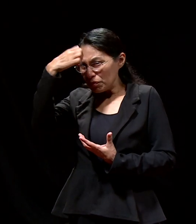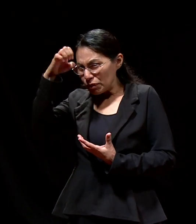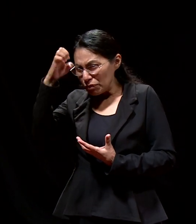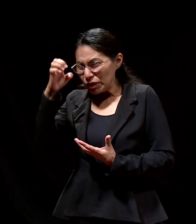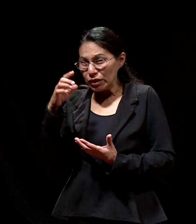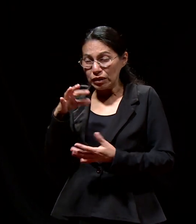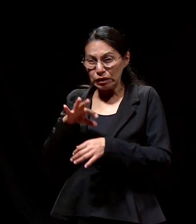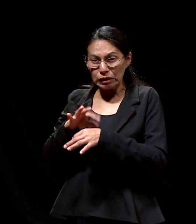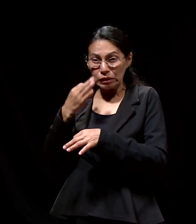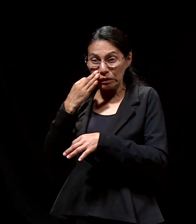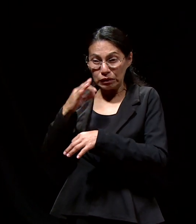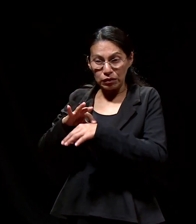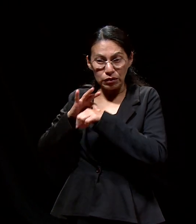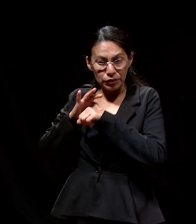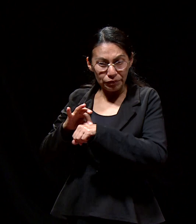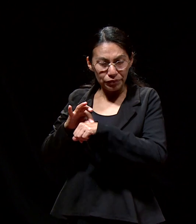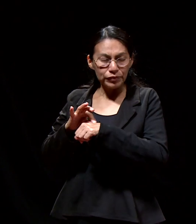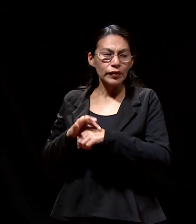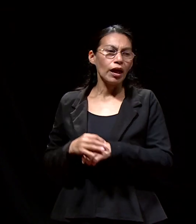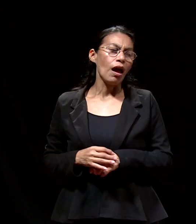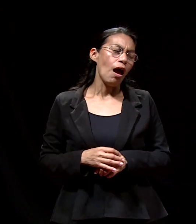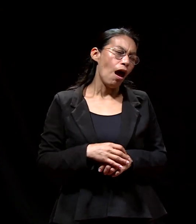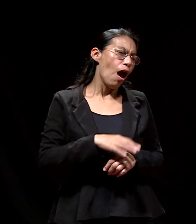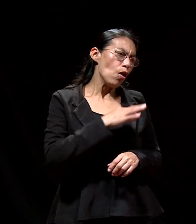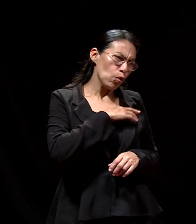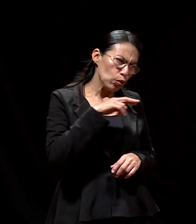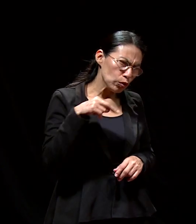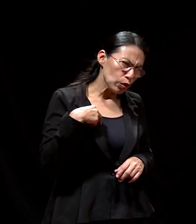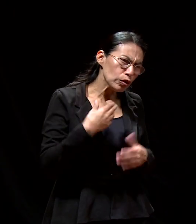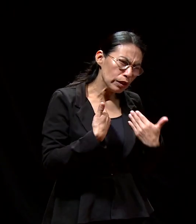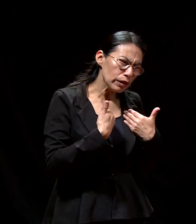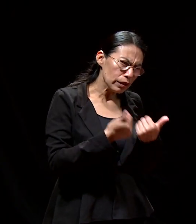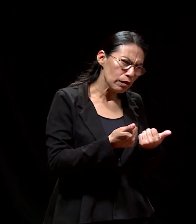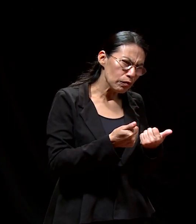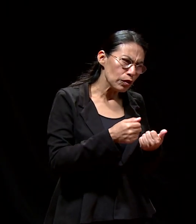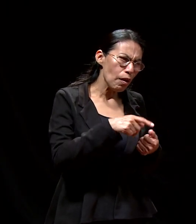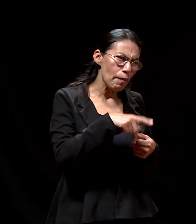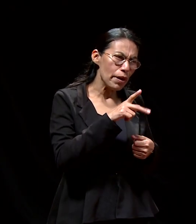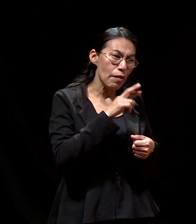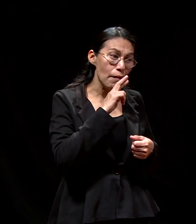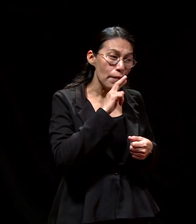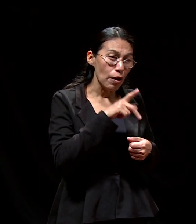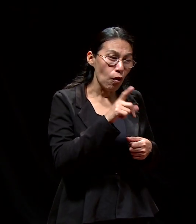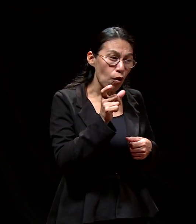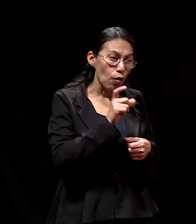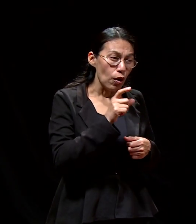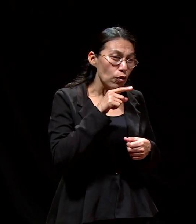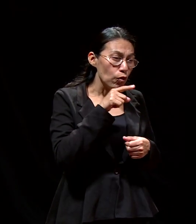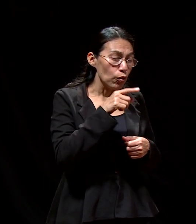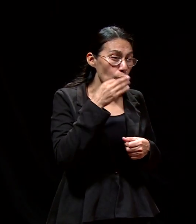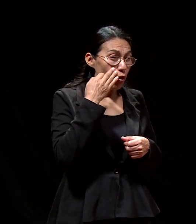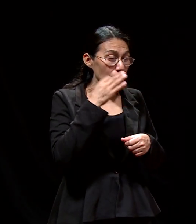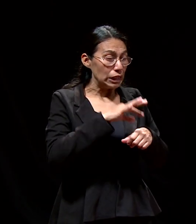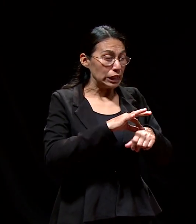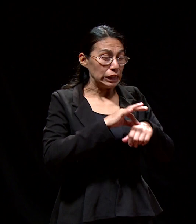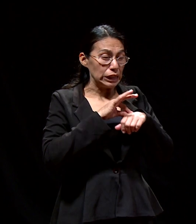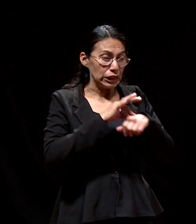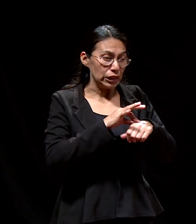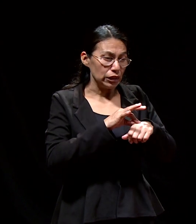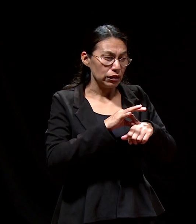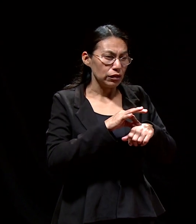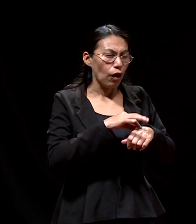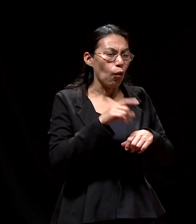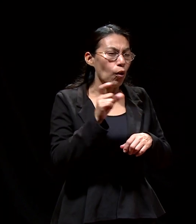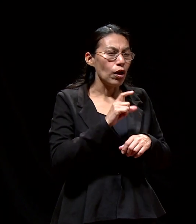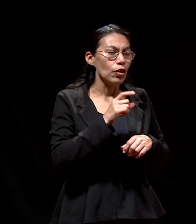saber de la oración que hay que orar pero no es hasta que tú experimentas de cerca Dios en